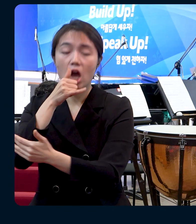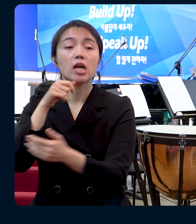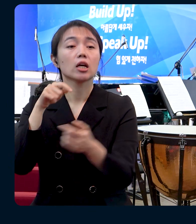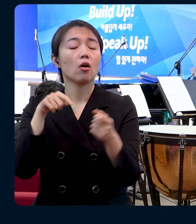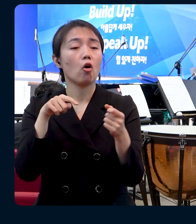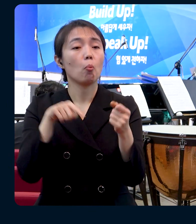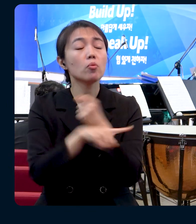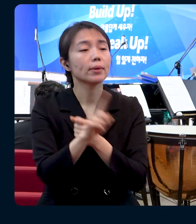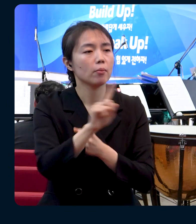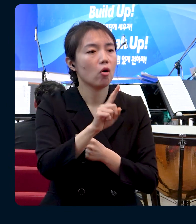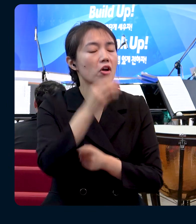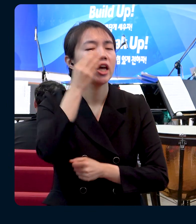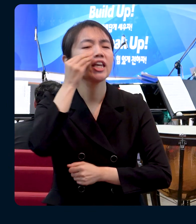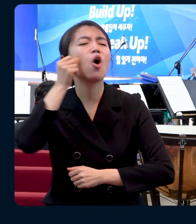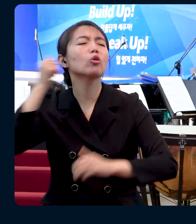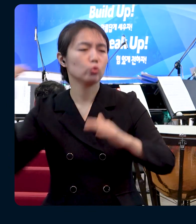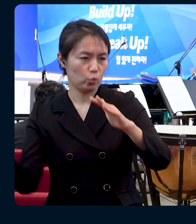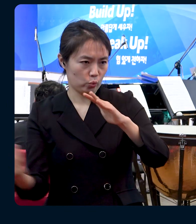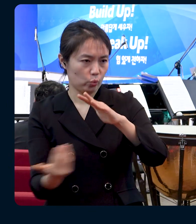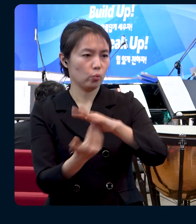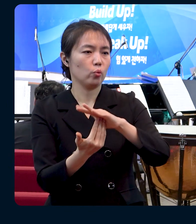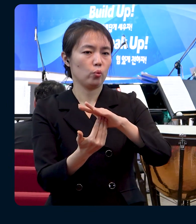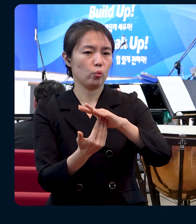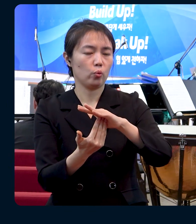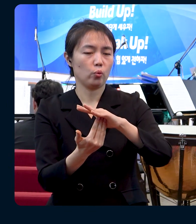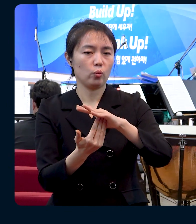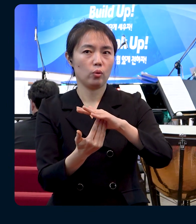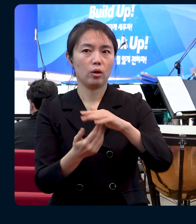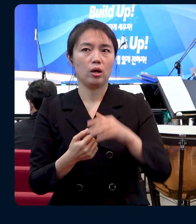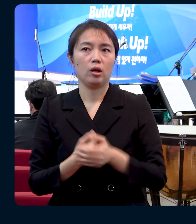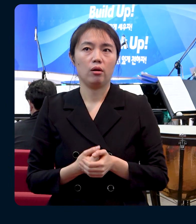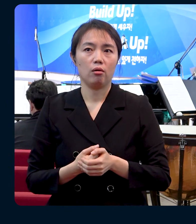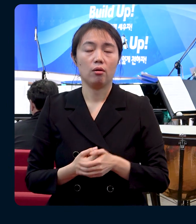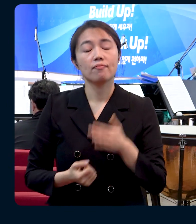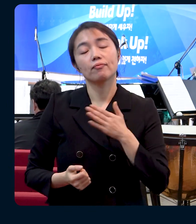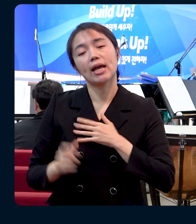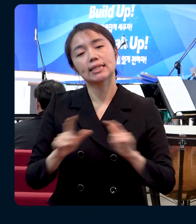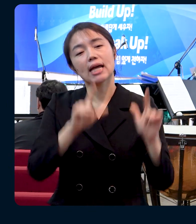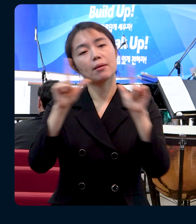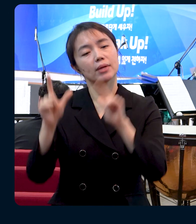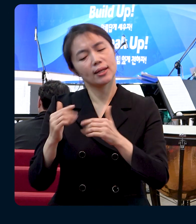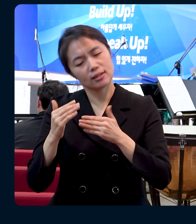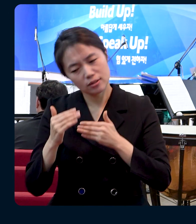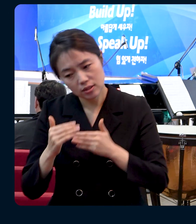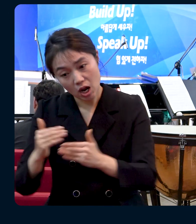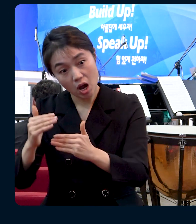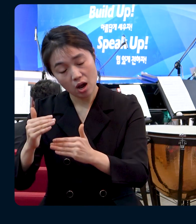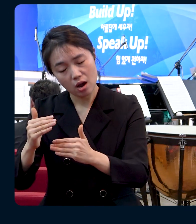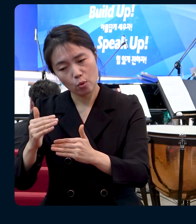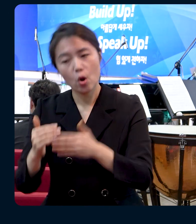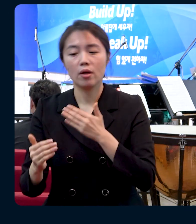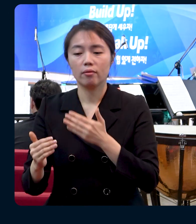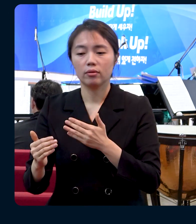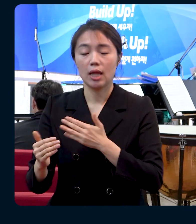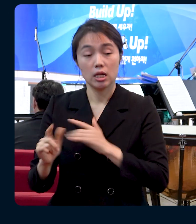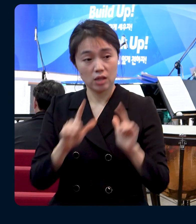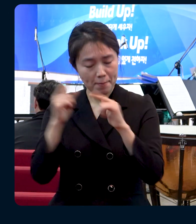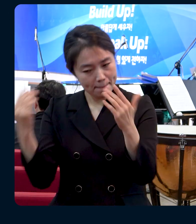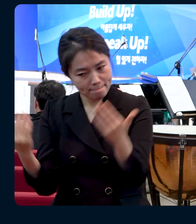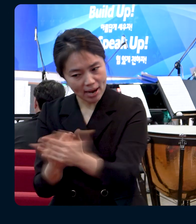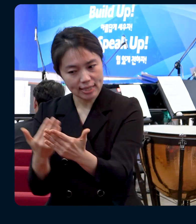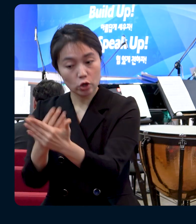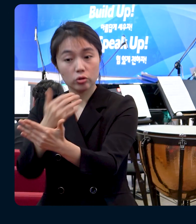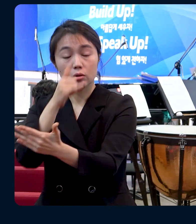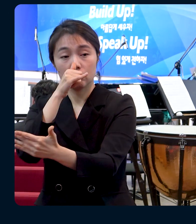얼마나 많습니까, 여러분? 그게 형통이에요, 여러분. 그게 형통이에요. 네, 그 삶이 앞으로 나갑니다.